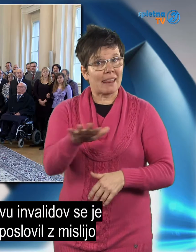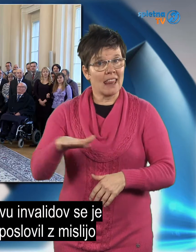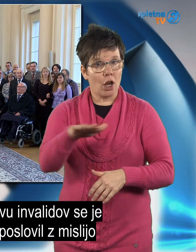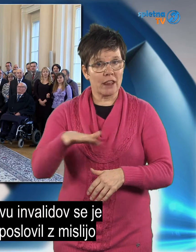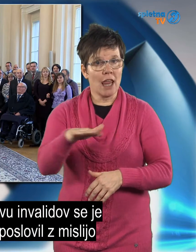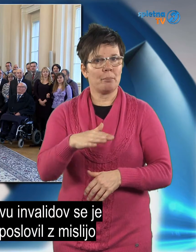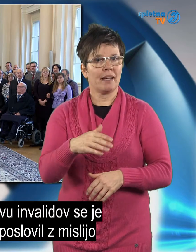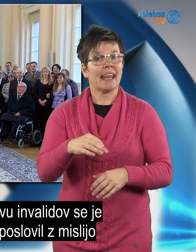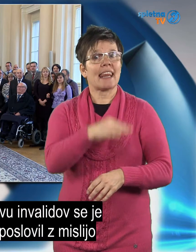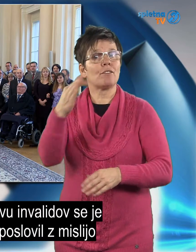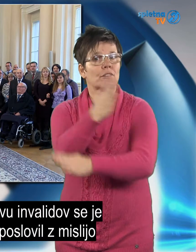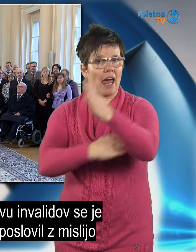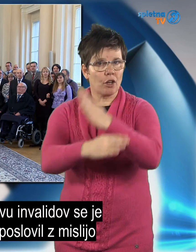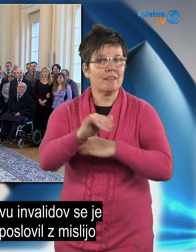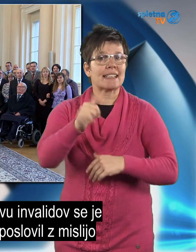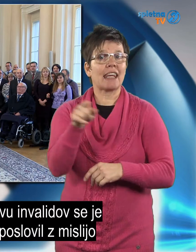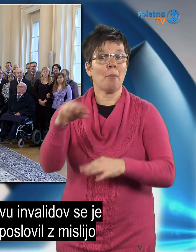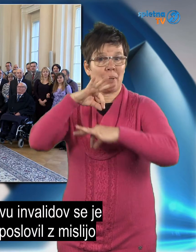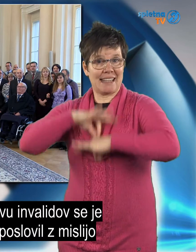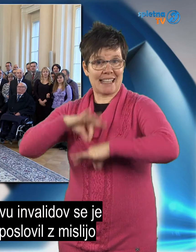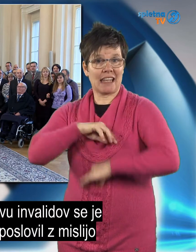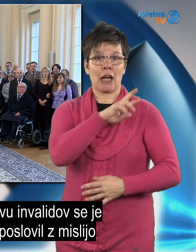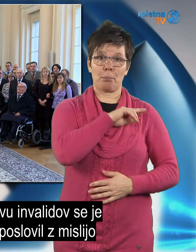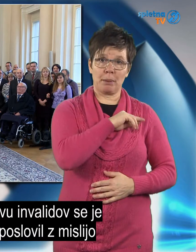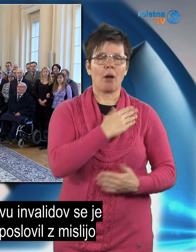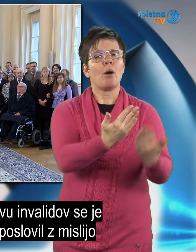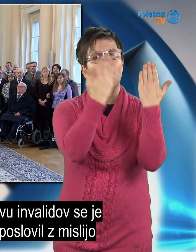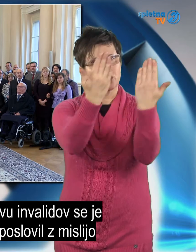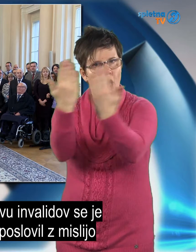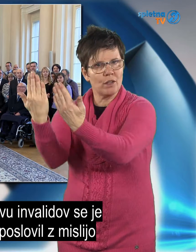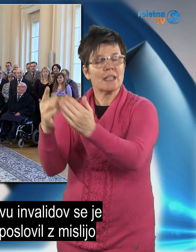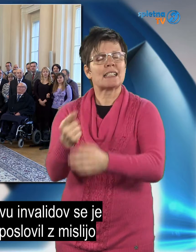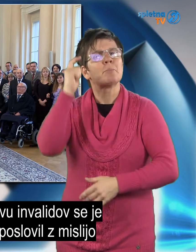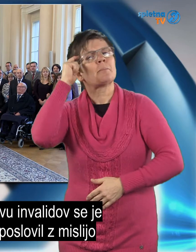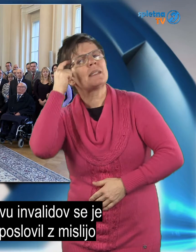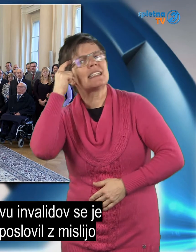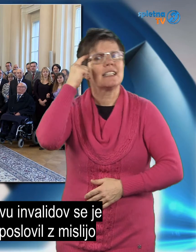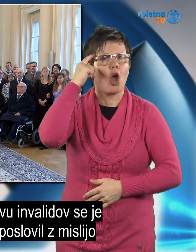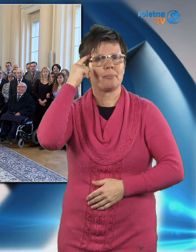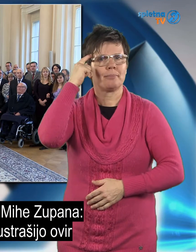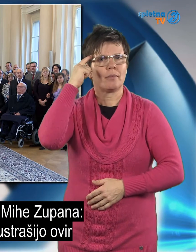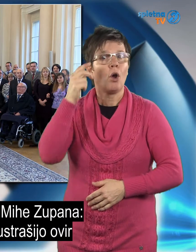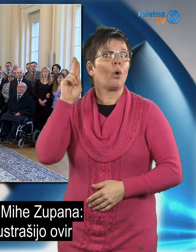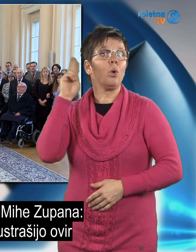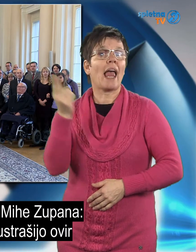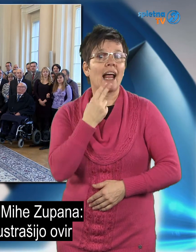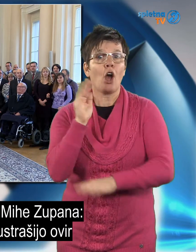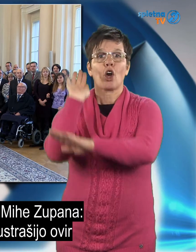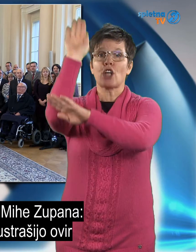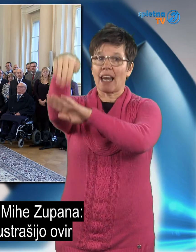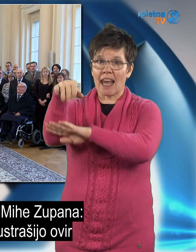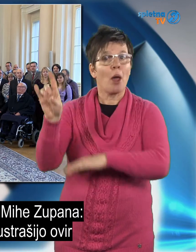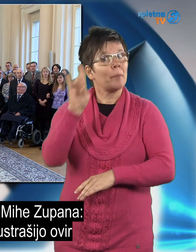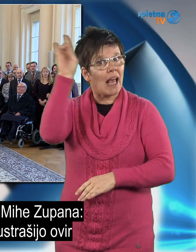Ob Mednarodnem dnevu invalidov se je predsednik republike poslovil z mislijo gluhega košarkarja Mihe Zupana.